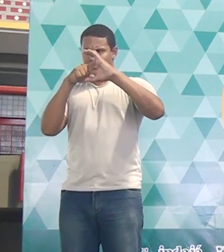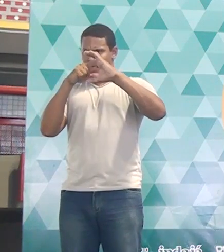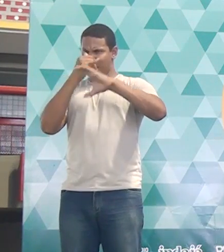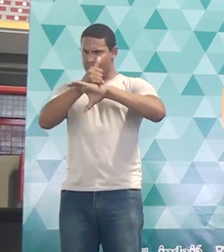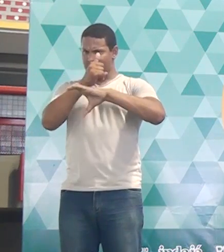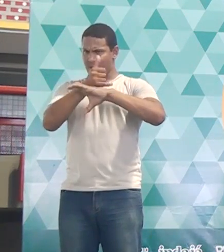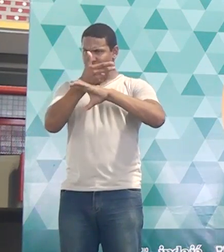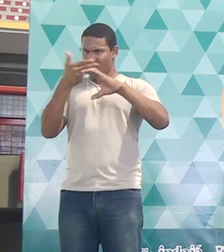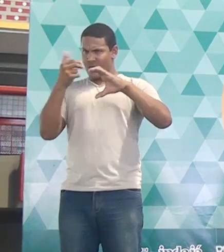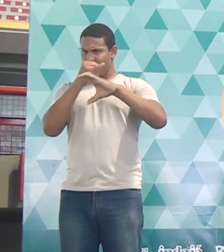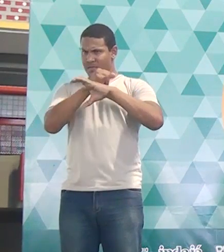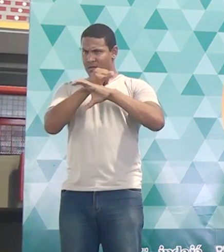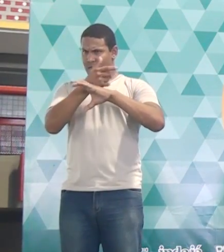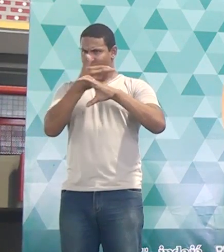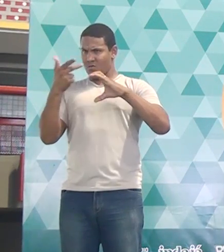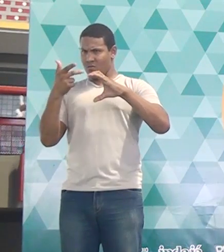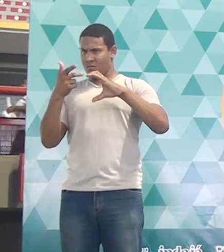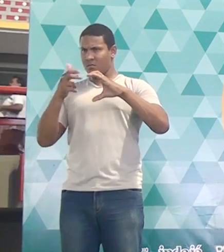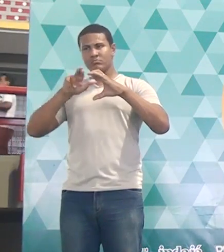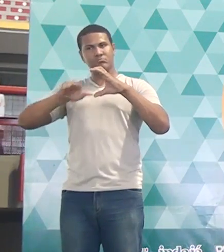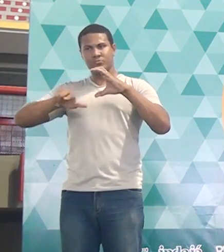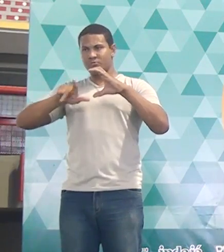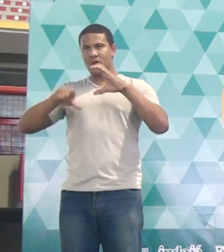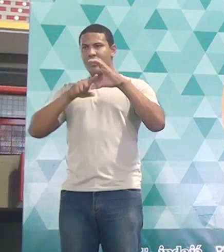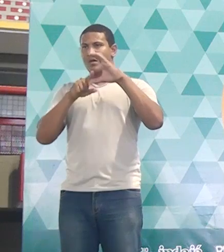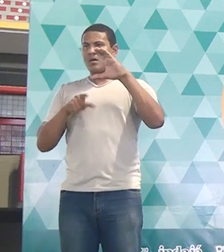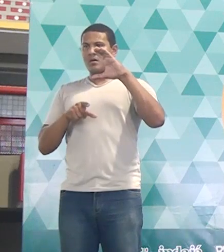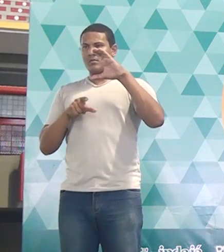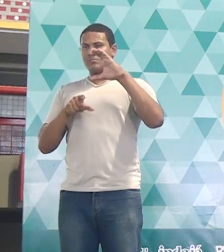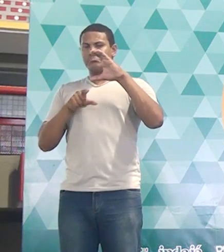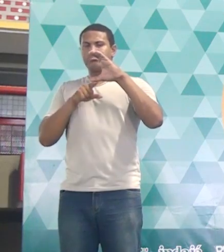carbono é um ametal, ele é um não metal.